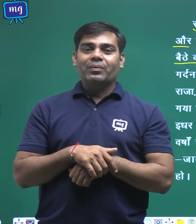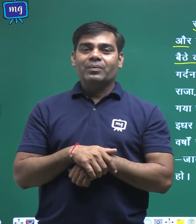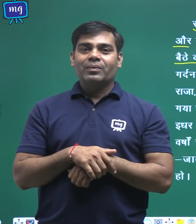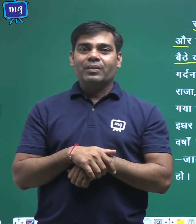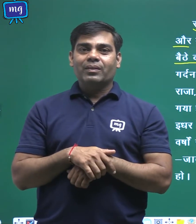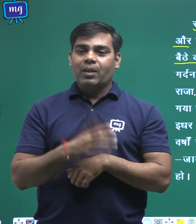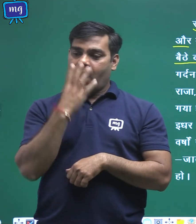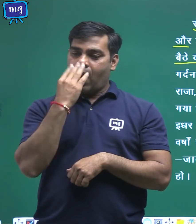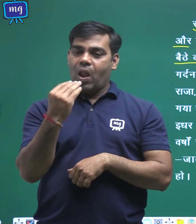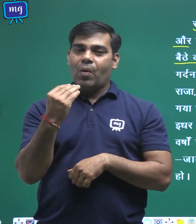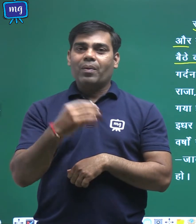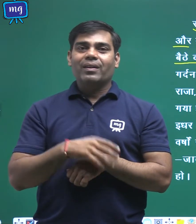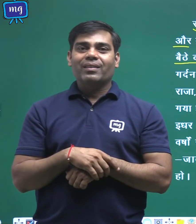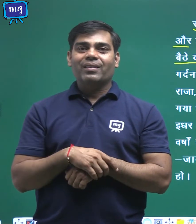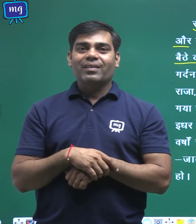लोमड़